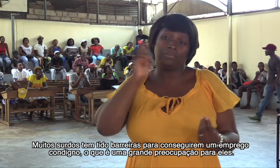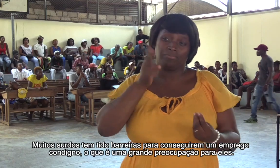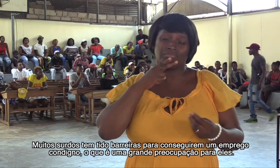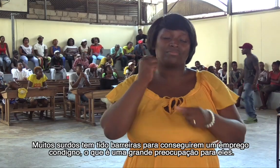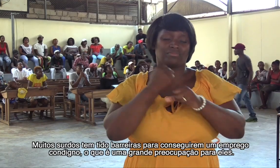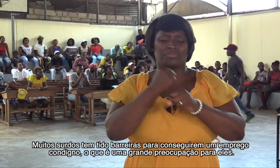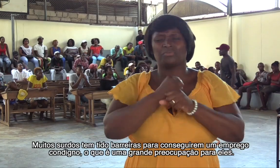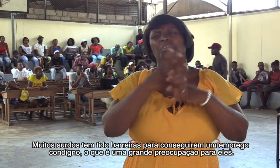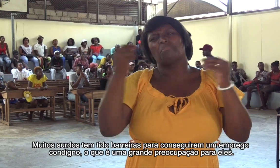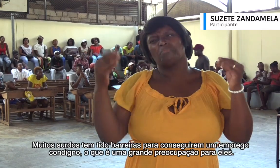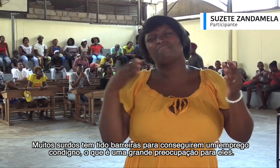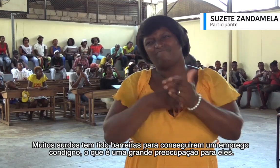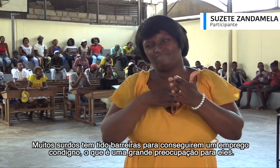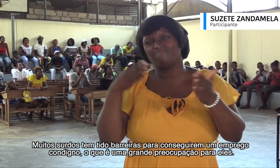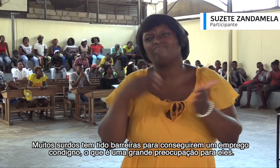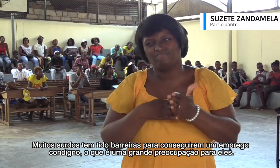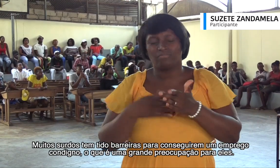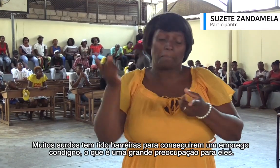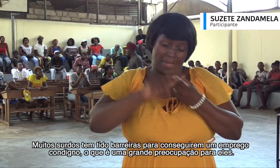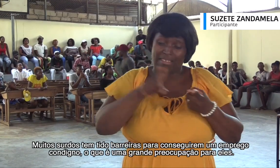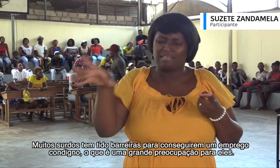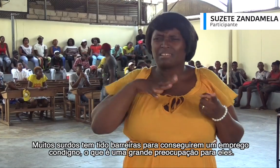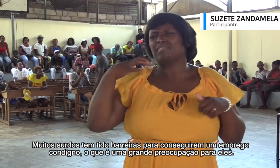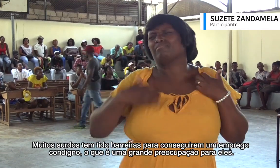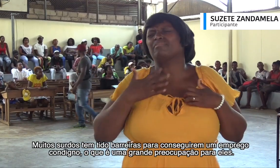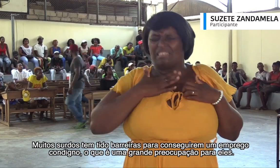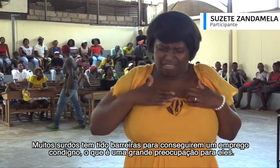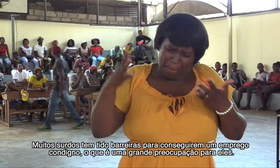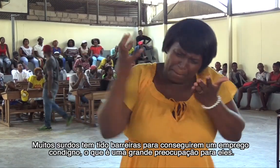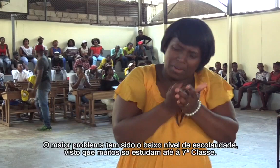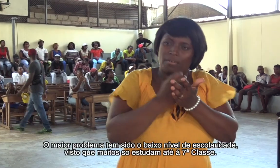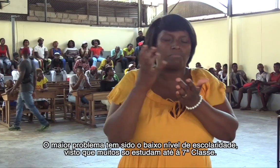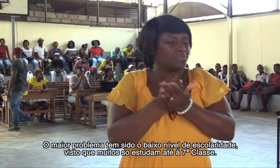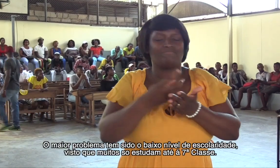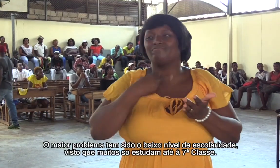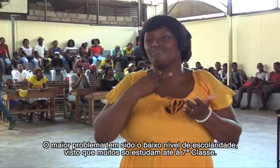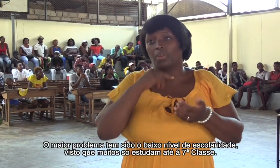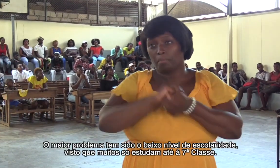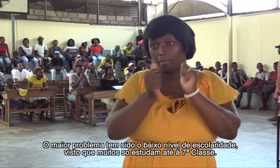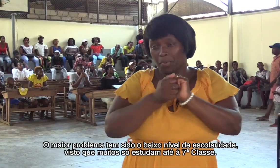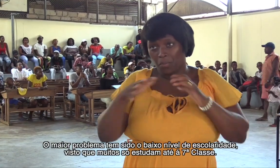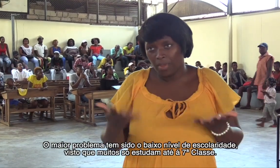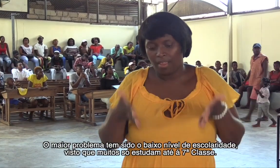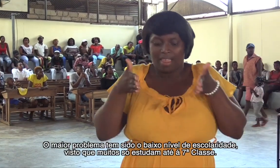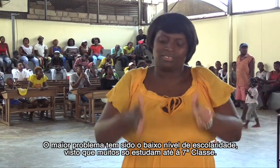conseguir um emprego contigno, o que é uma grande preocupação para eles. O maior problema tem sido o baixo nível de escolaridade.